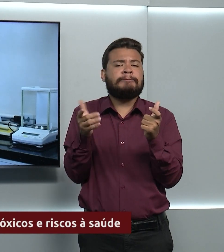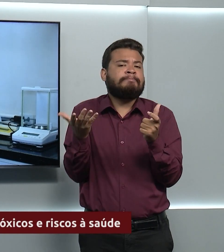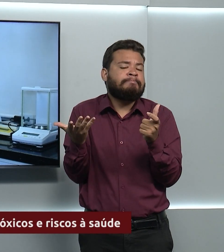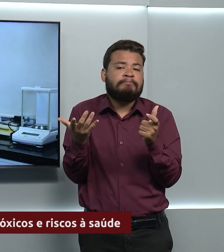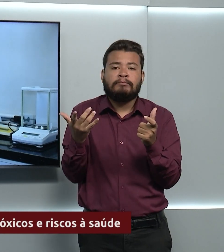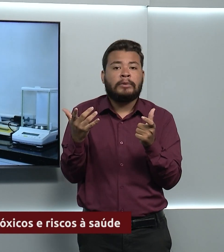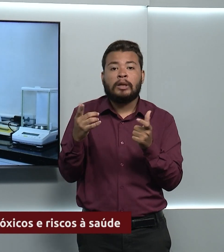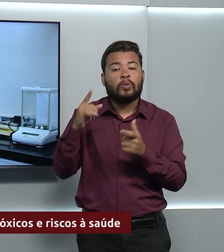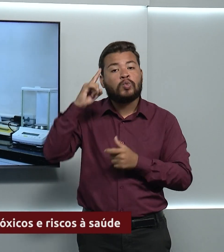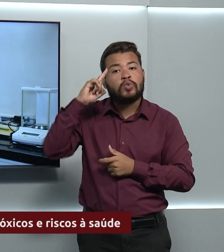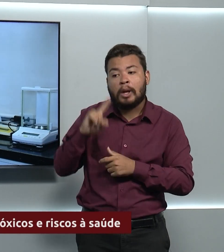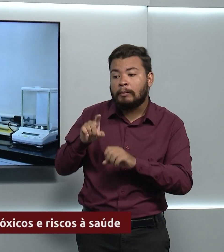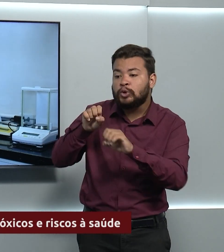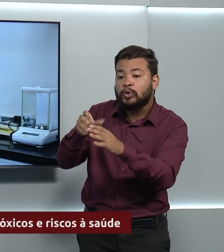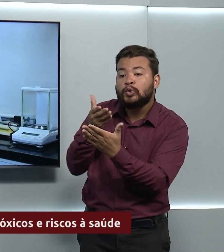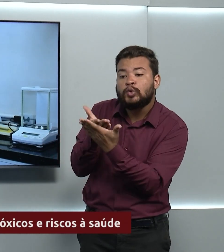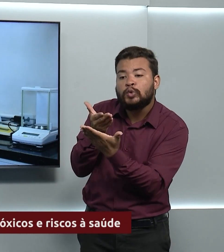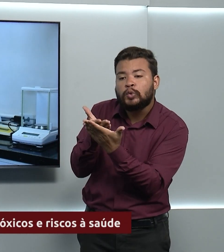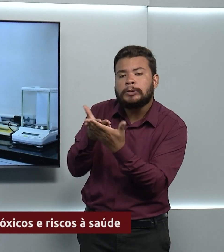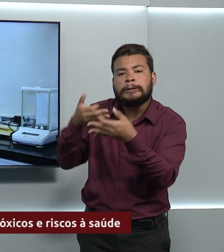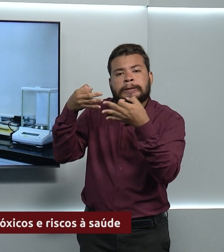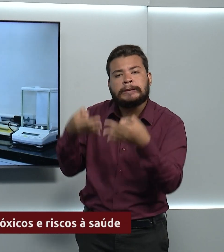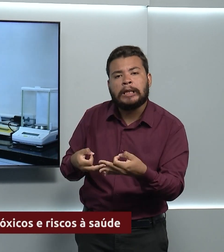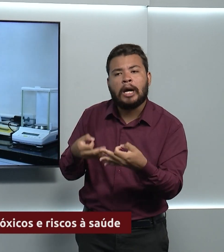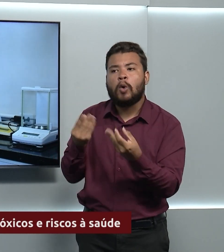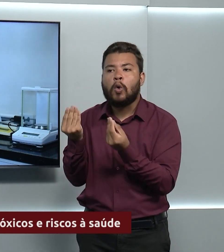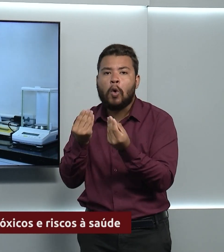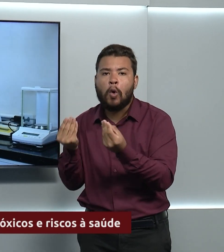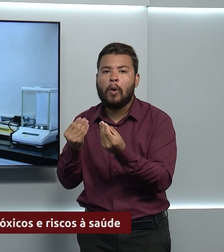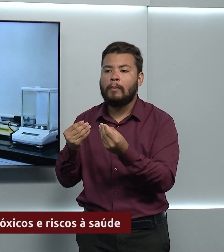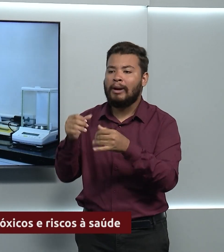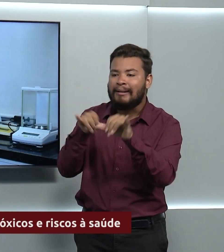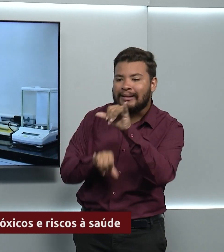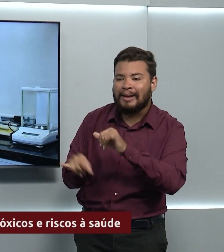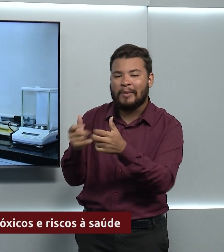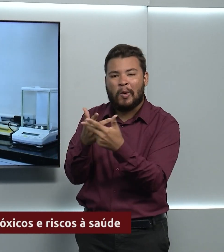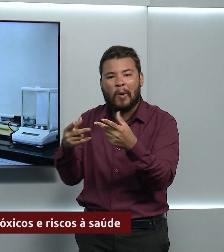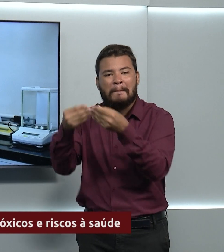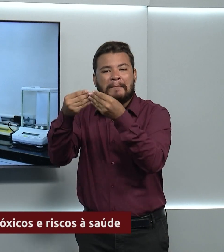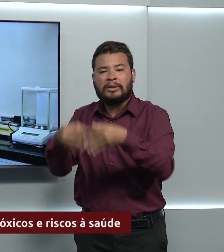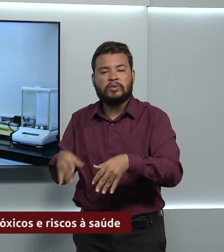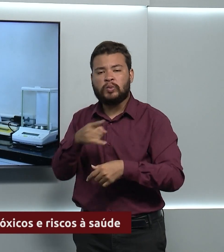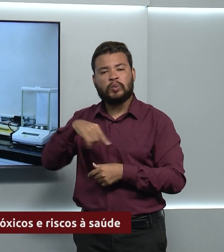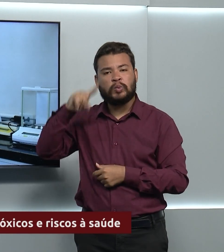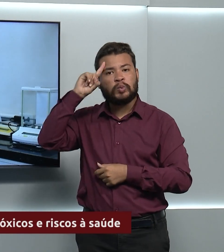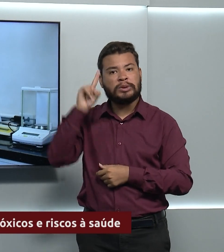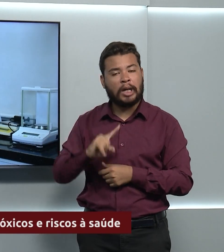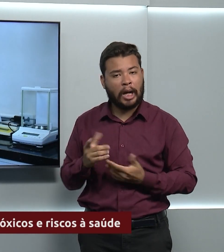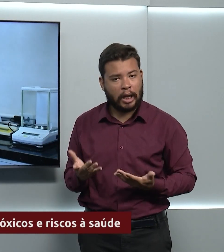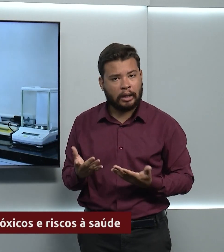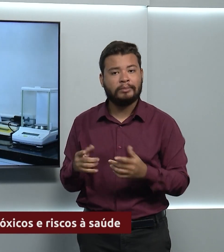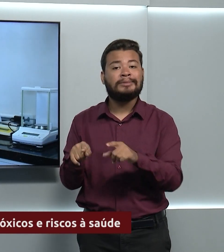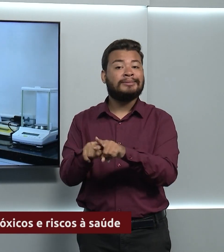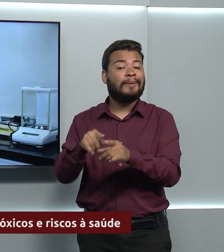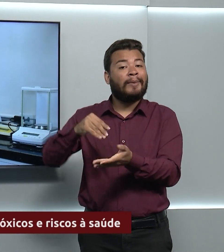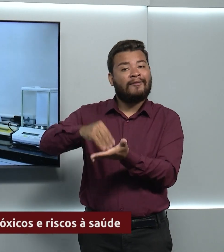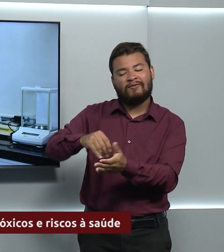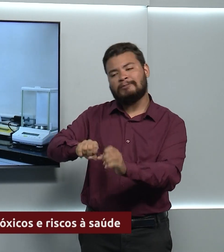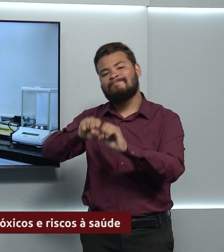uma educação sobre os riscos desses produtos, não tem educação, uma